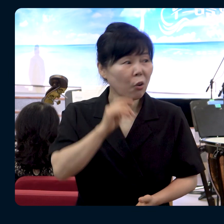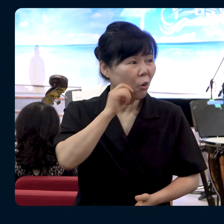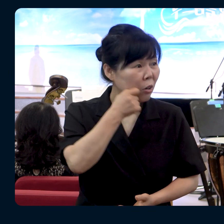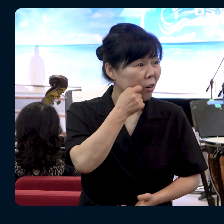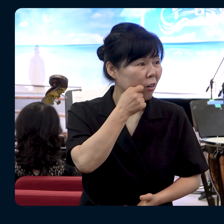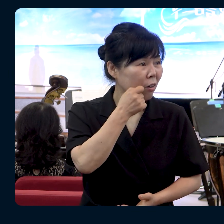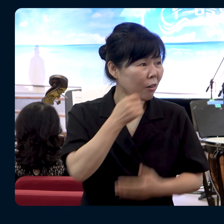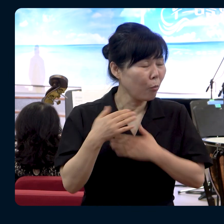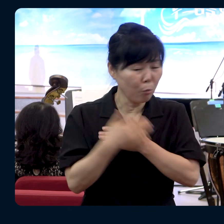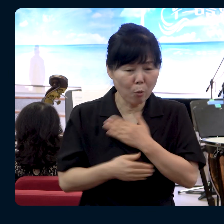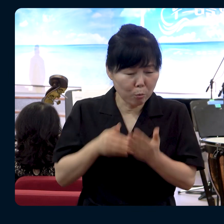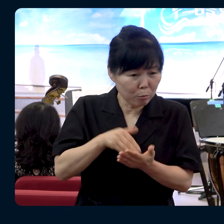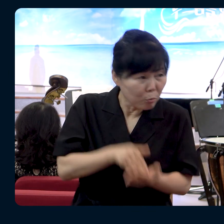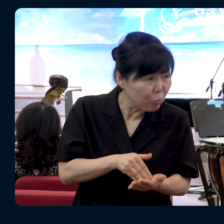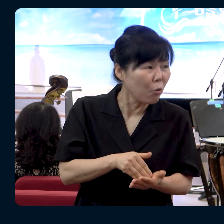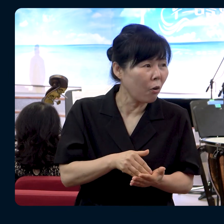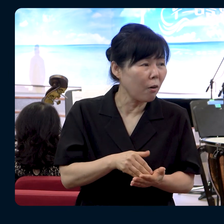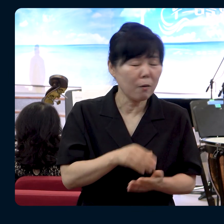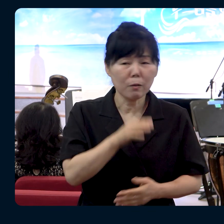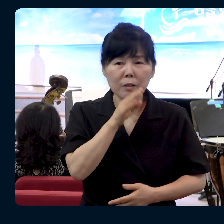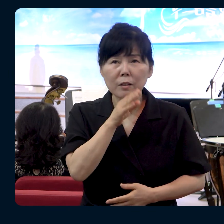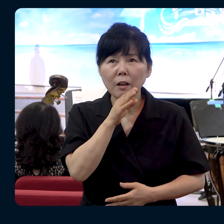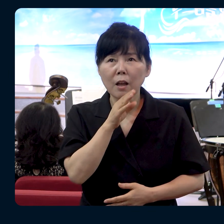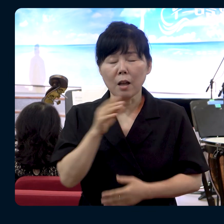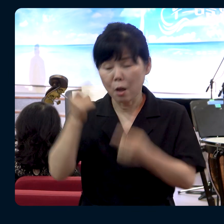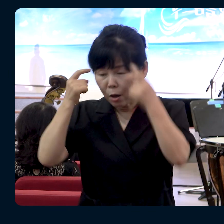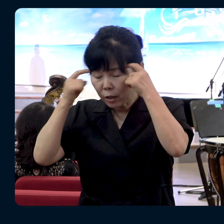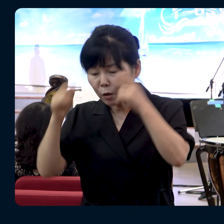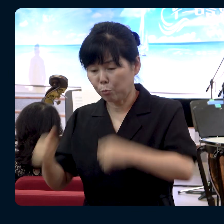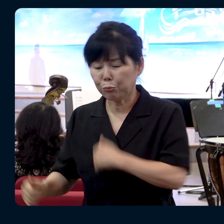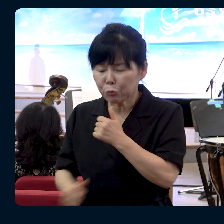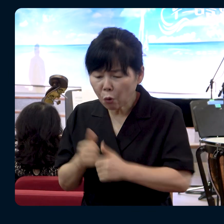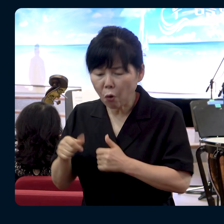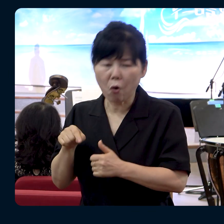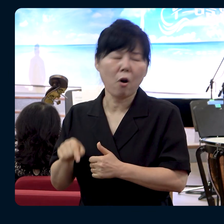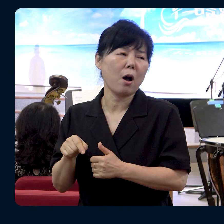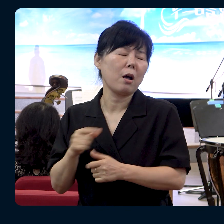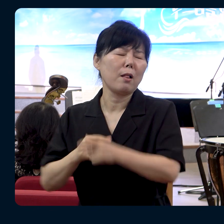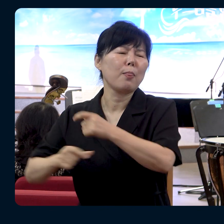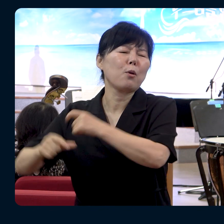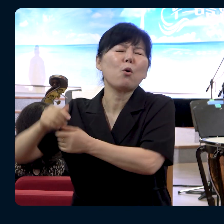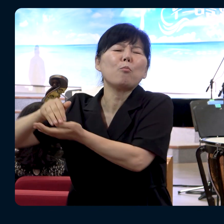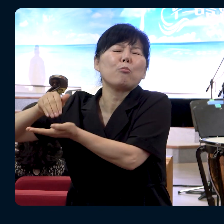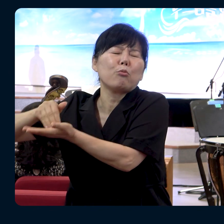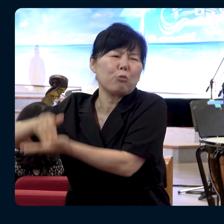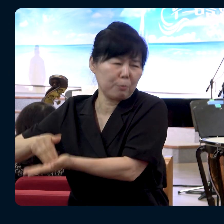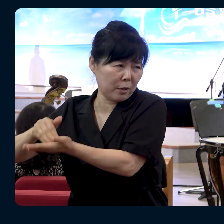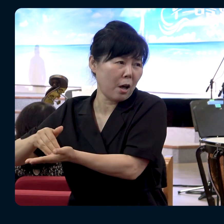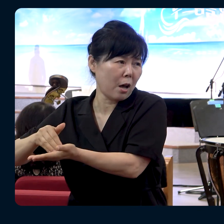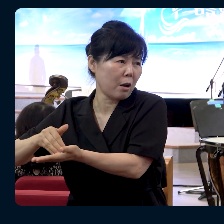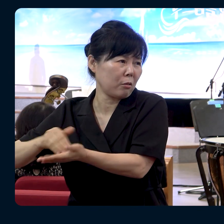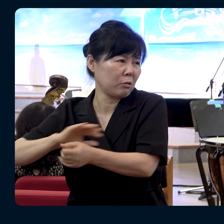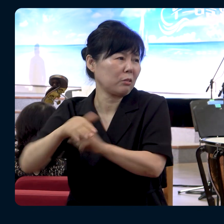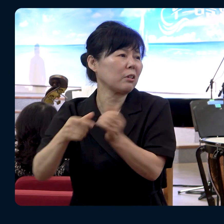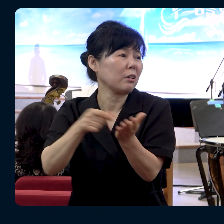하는지 모르겠습니다. 그런데 그런 것들보다 분노라는 것이 더 무거운 것이다, 그렇게 말합니다. 그